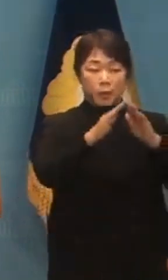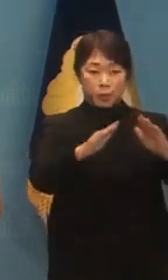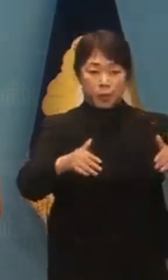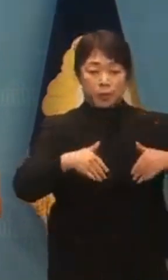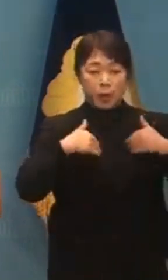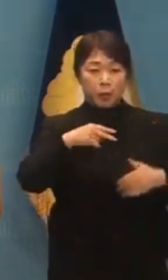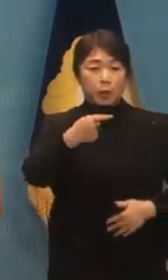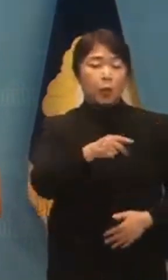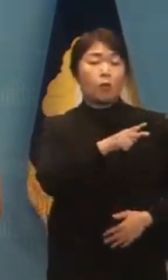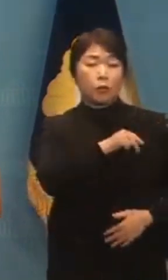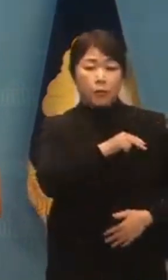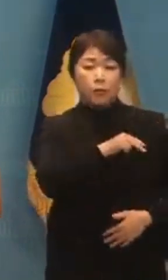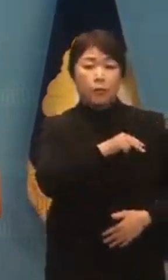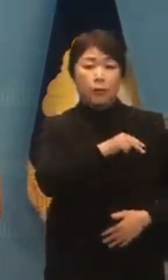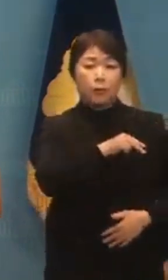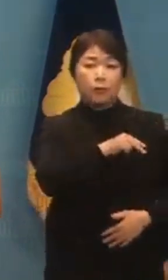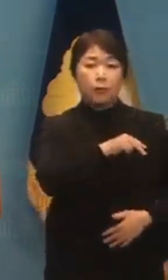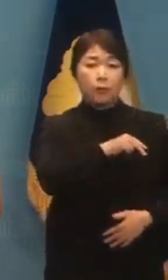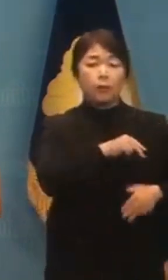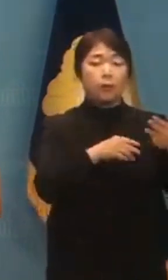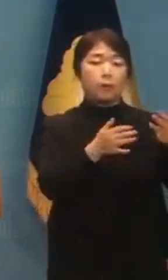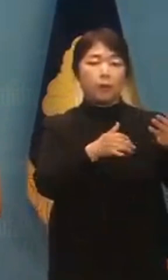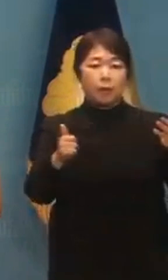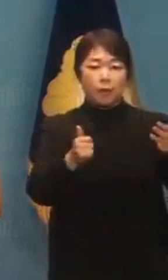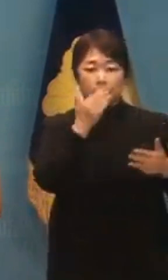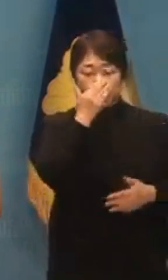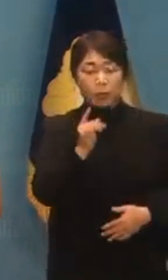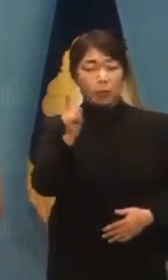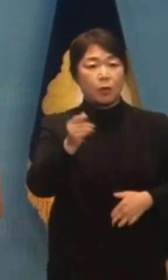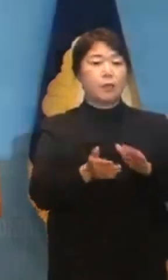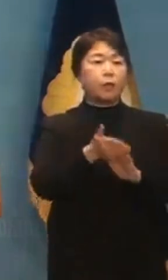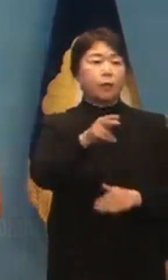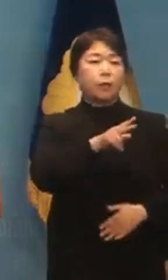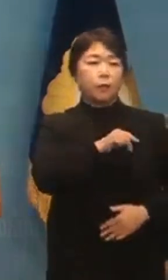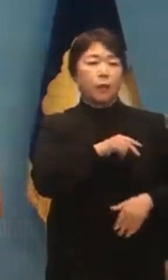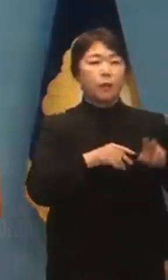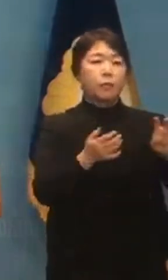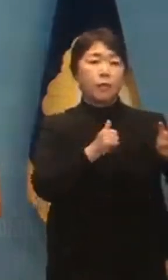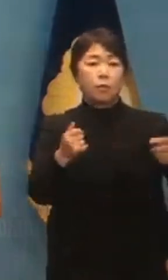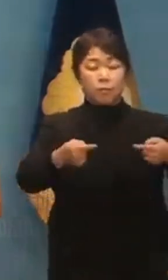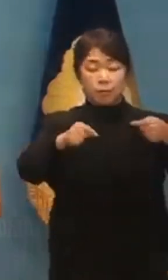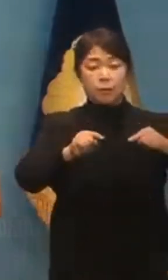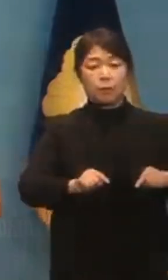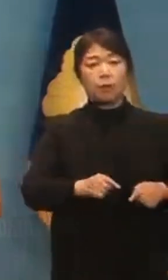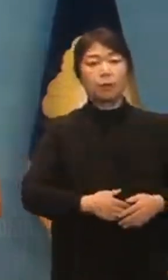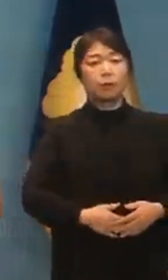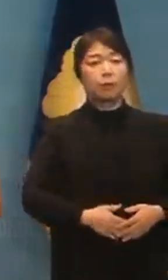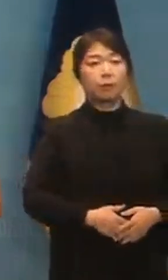전라남도 도의원 8명, 순천시 의원 20명 참석하였습니다.